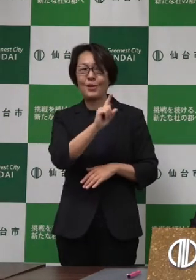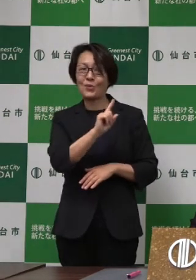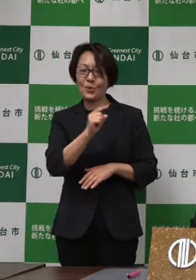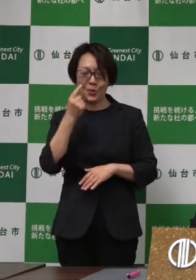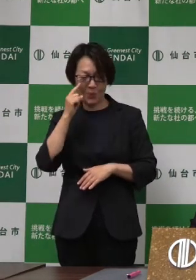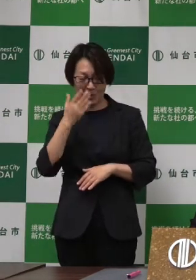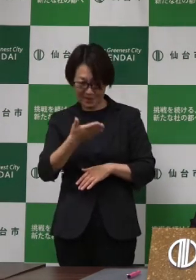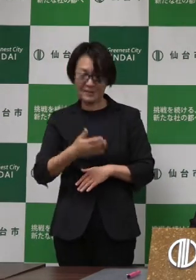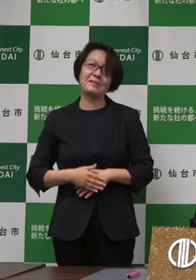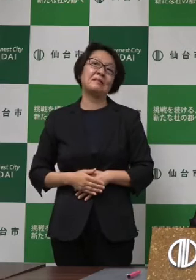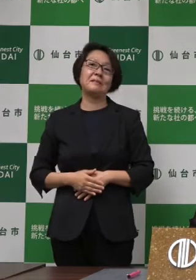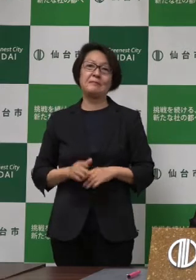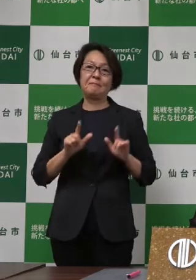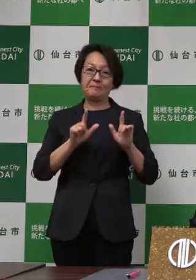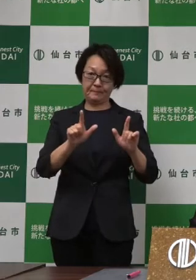か。